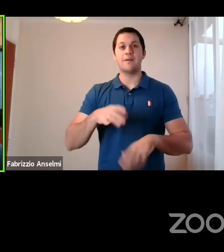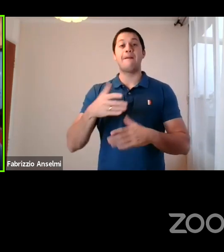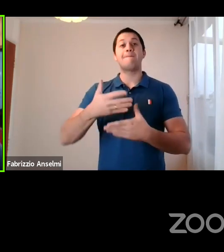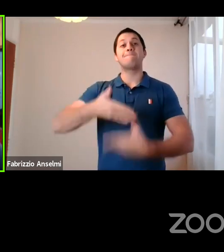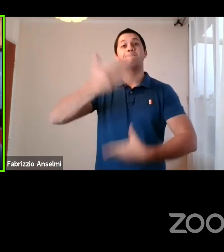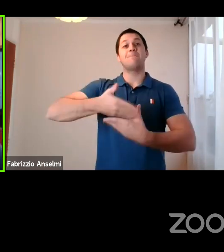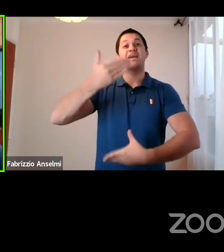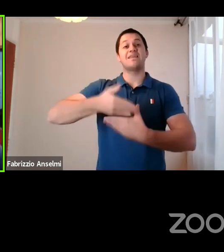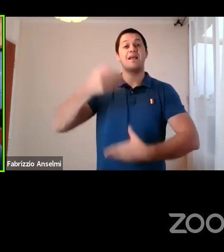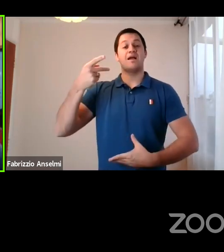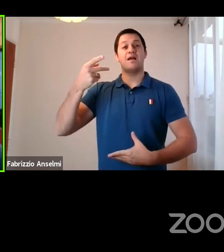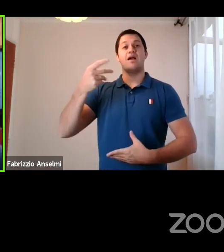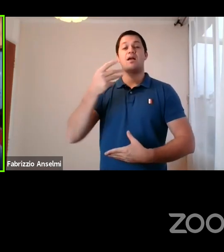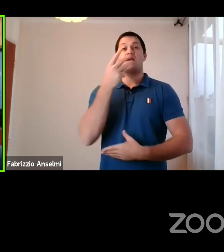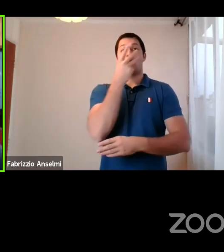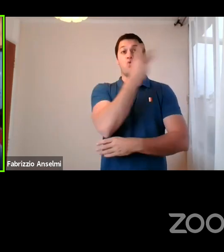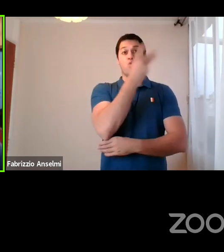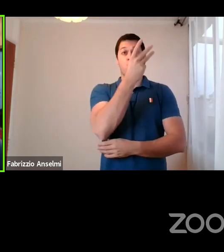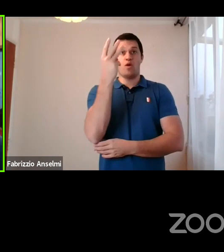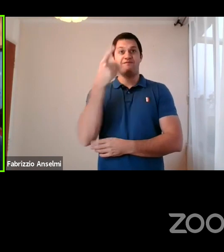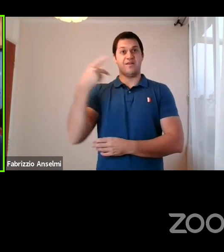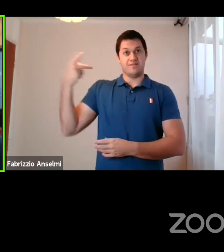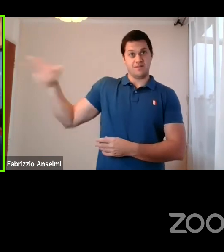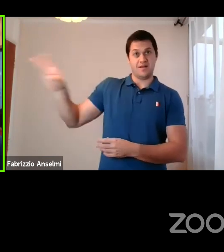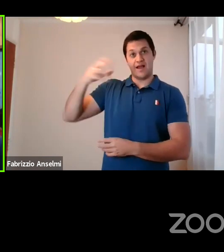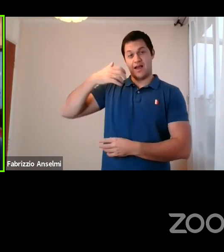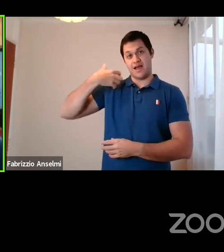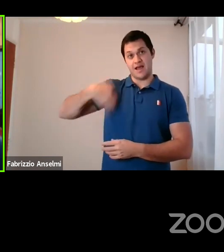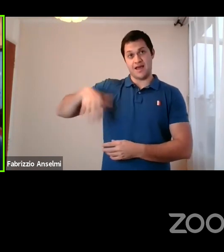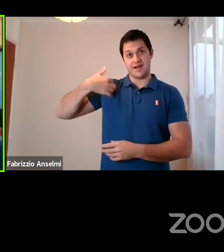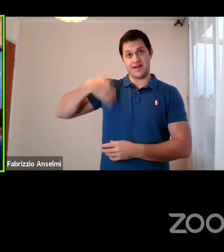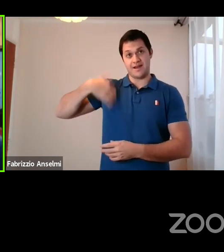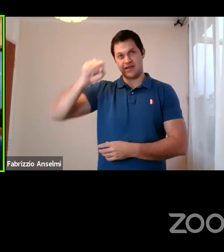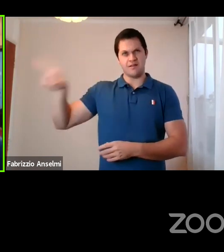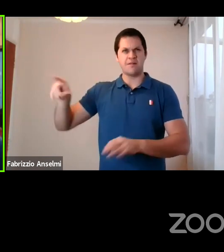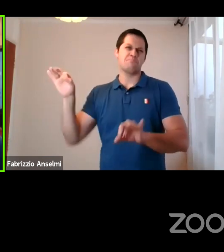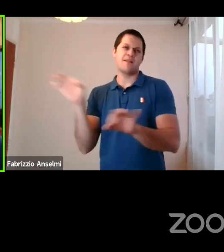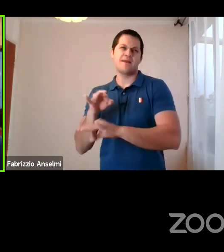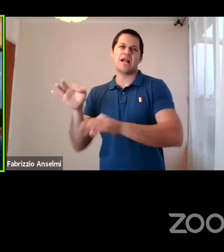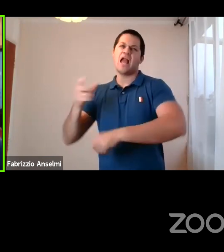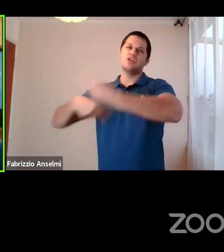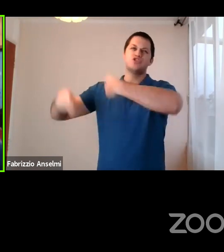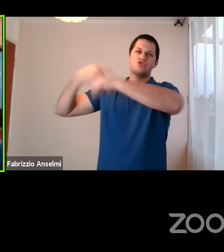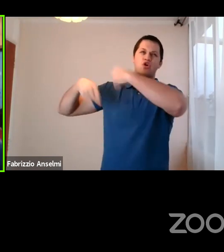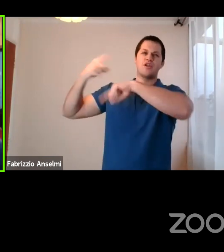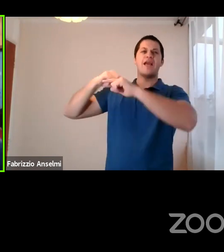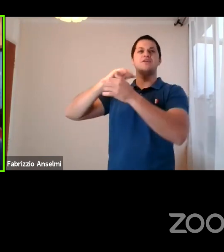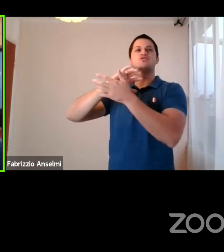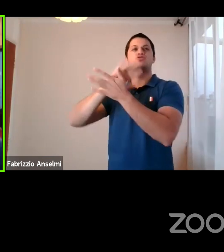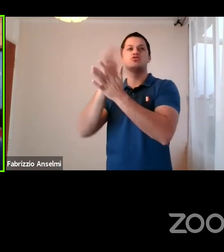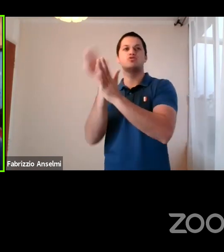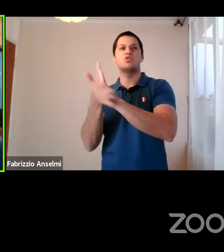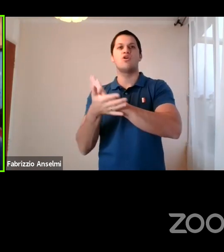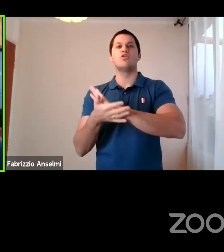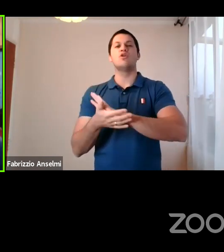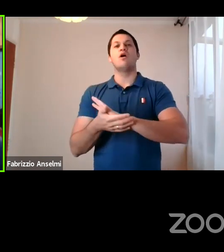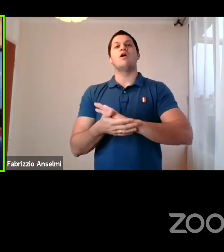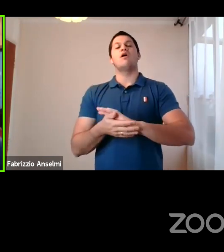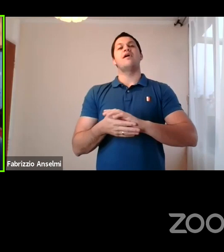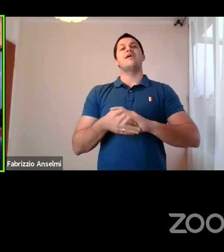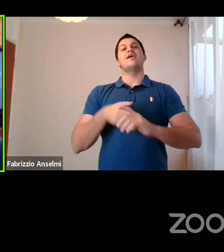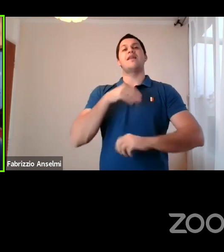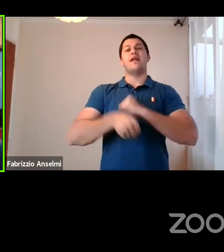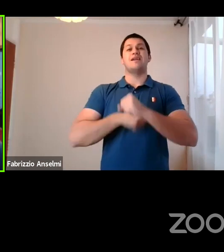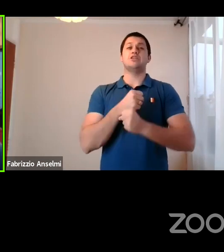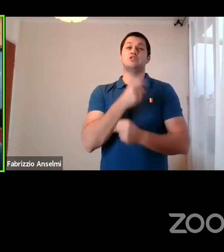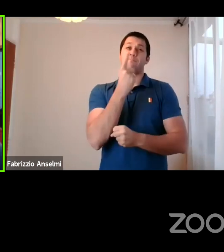Sociedad Argentina de Medicina Física y Rehabilitación, en que ellos hacen su historia, ¿cierto?, de todo el siglo XX, dicen